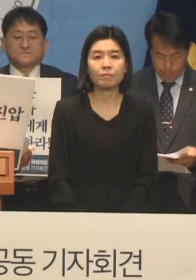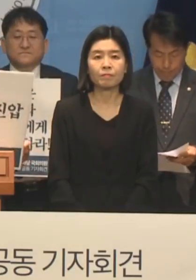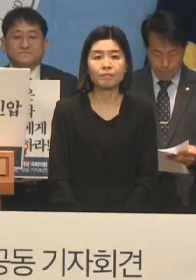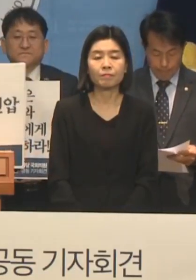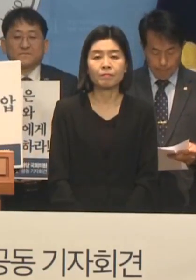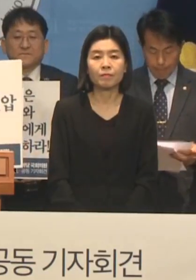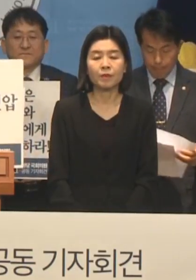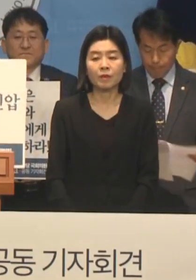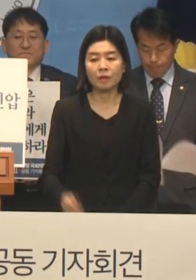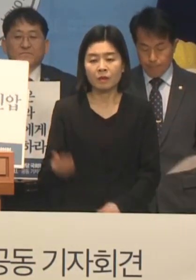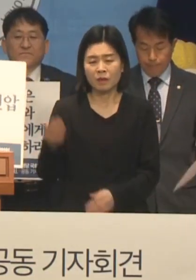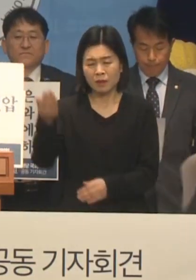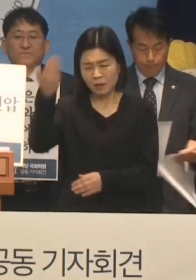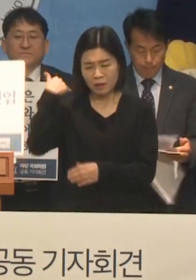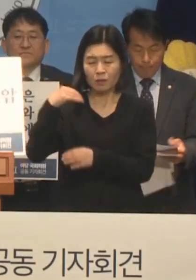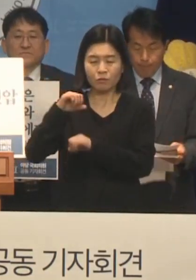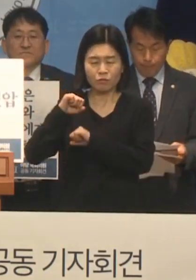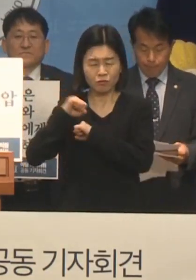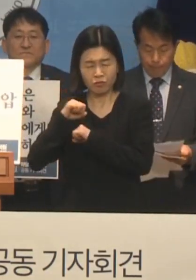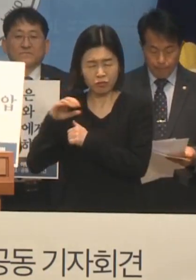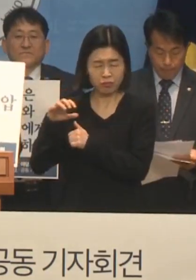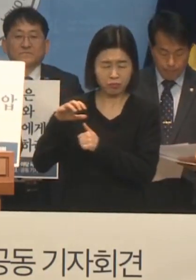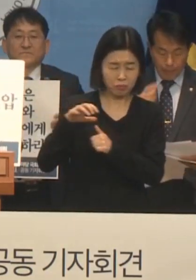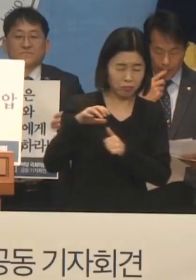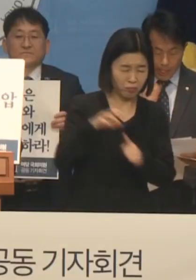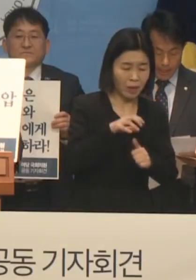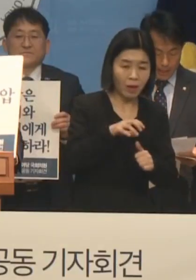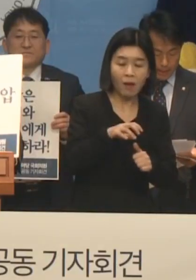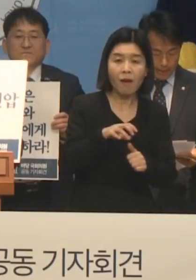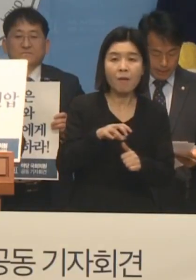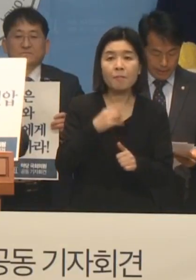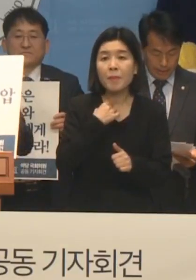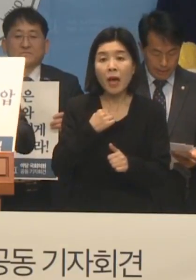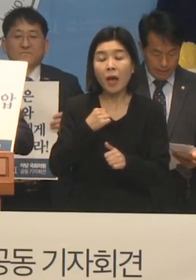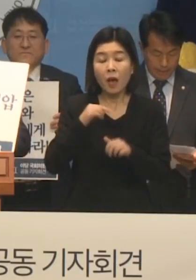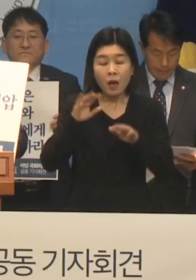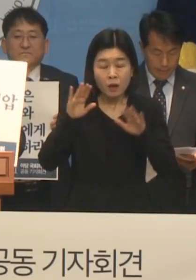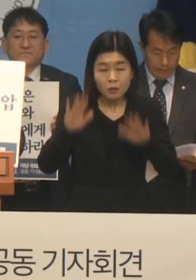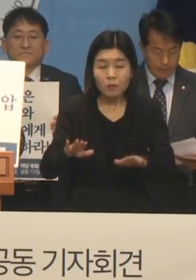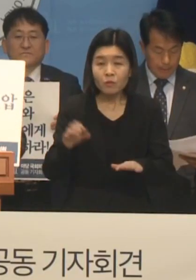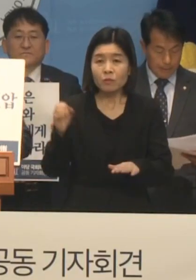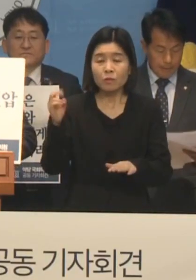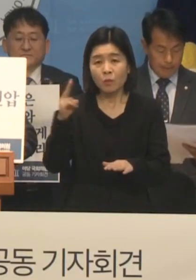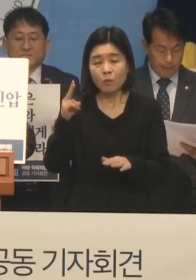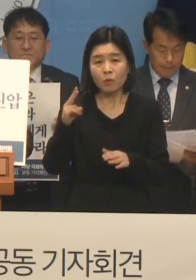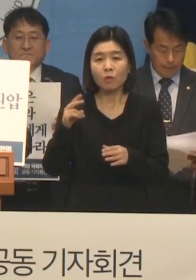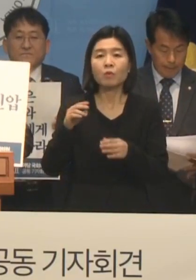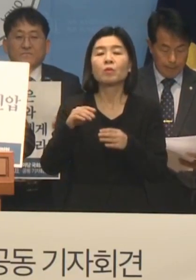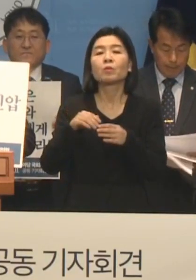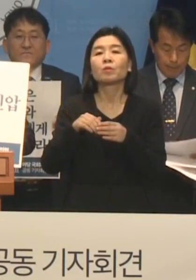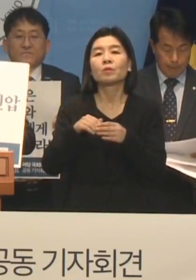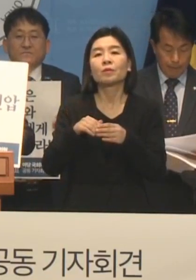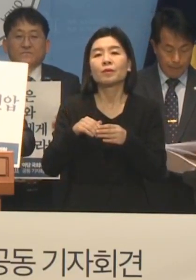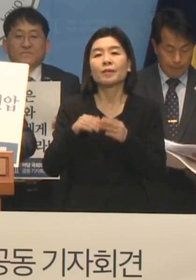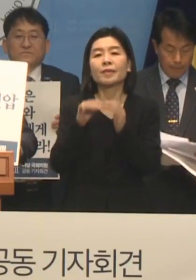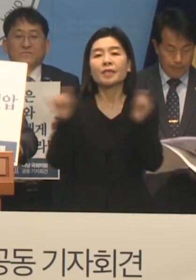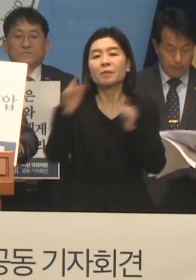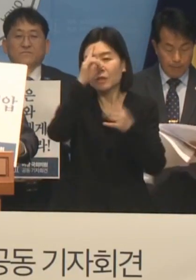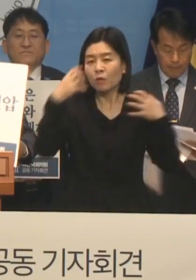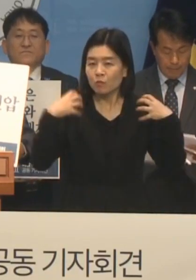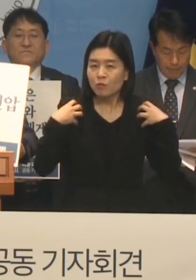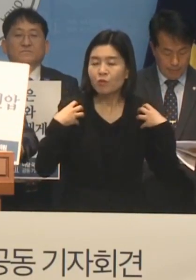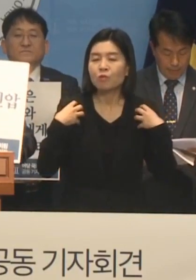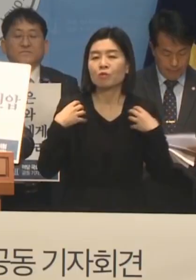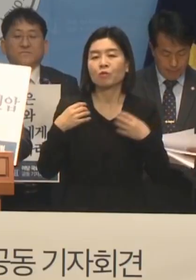네, 군사 독재 정권 시절을 넘어서 문민정부 시절, 소위 시민의 정부